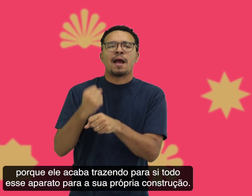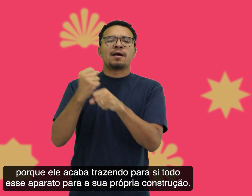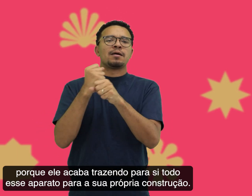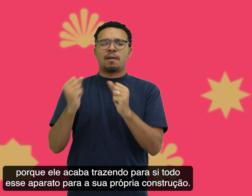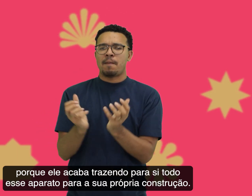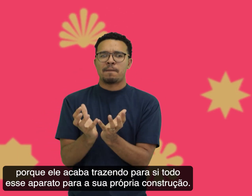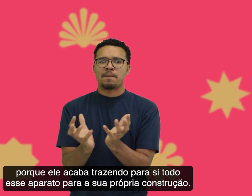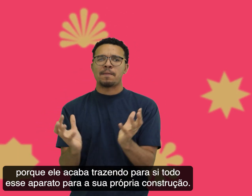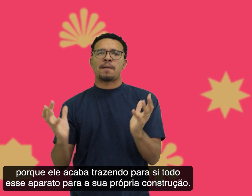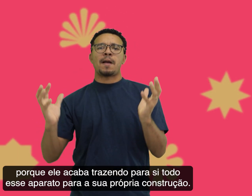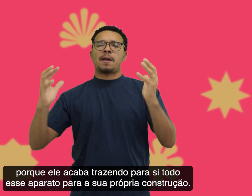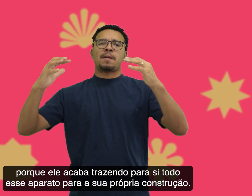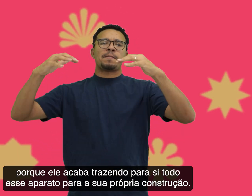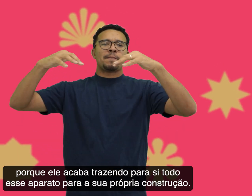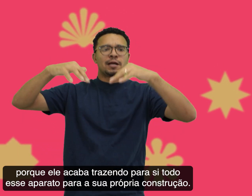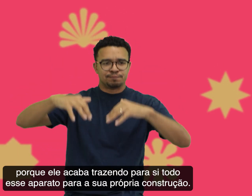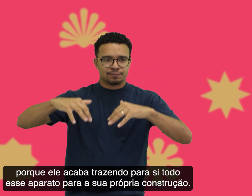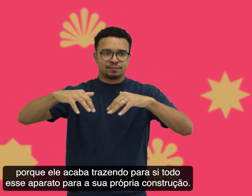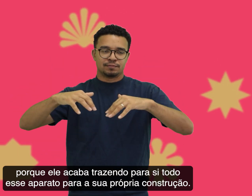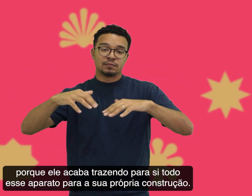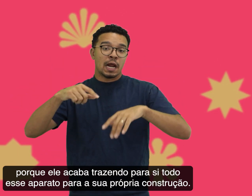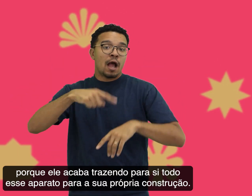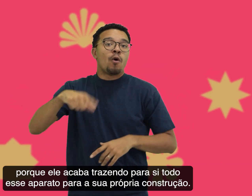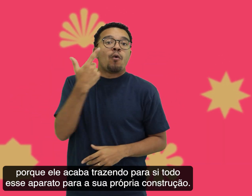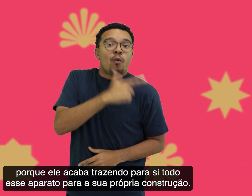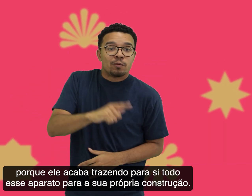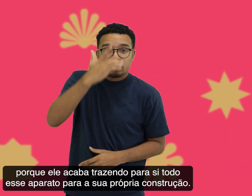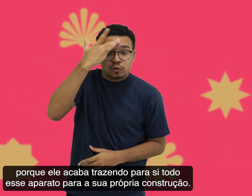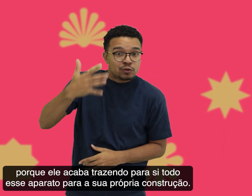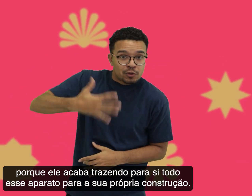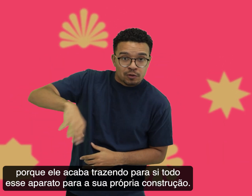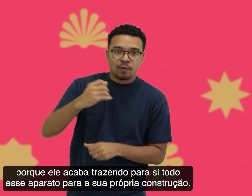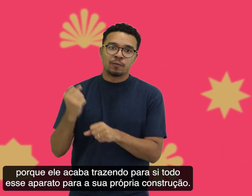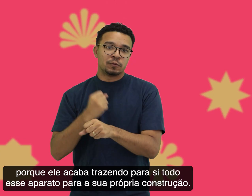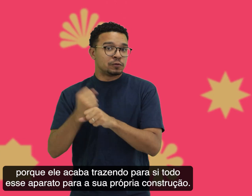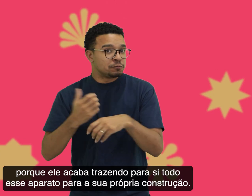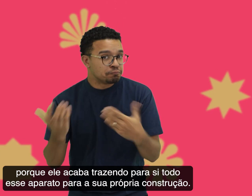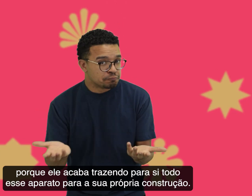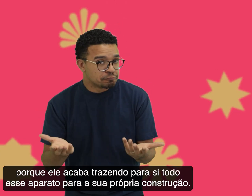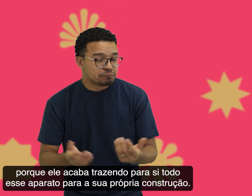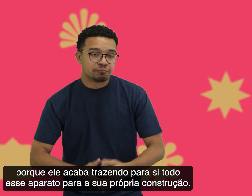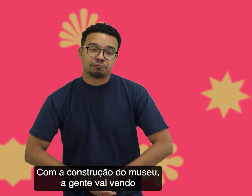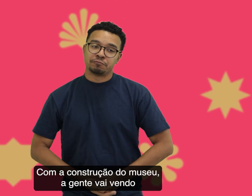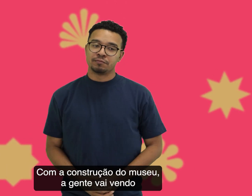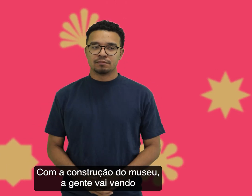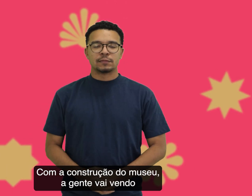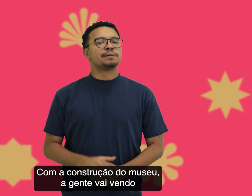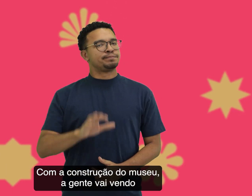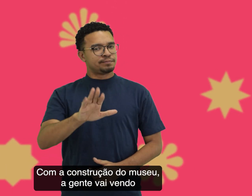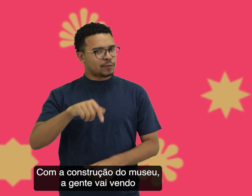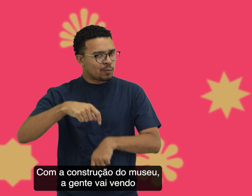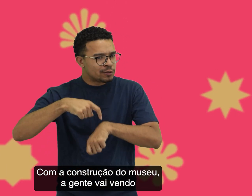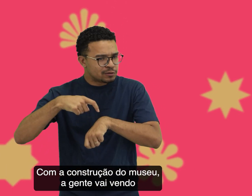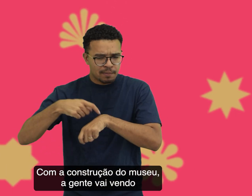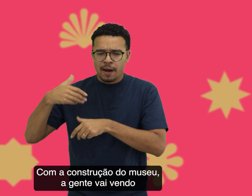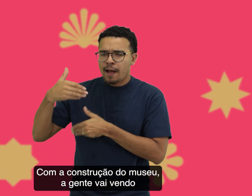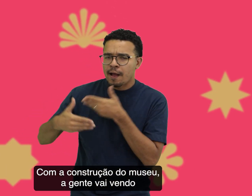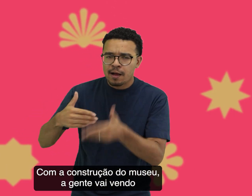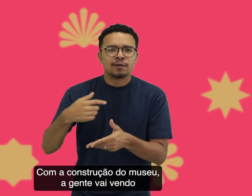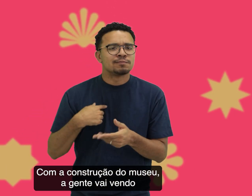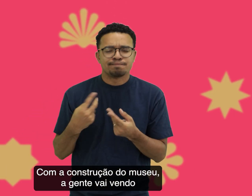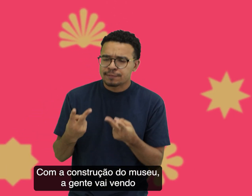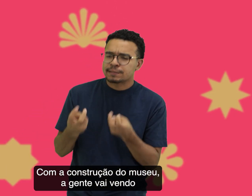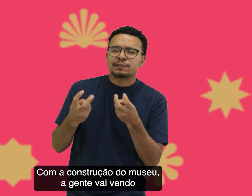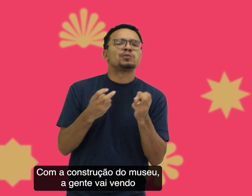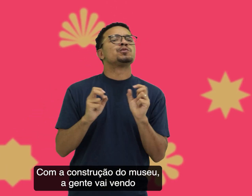acaba trazendo para si todo esse aparato para a sua própria construção. Com a construção